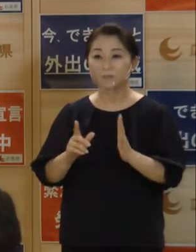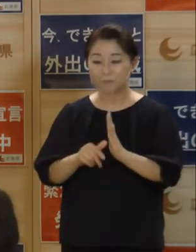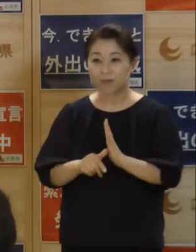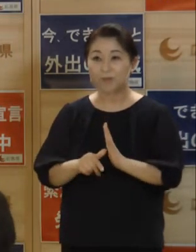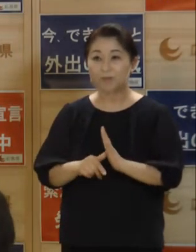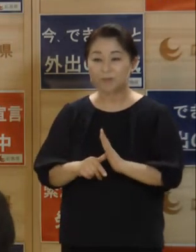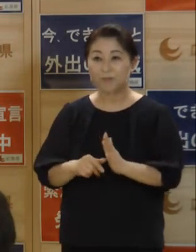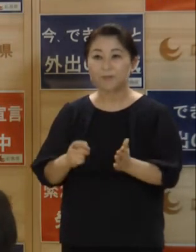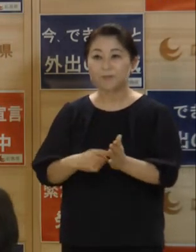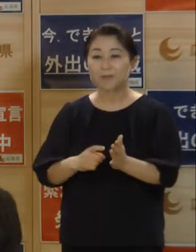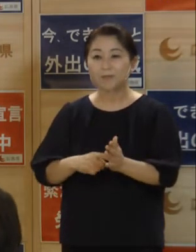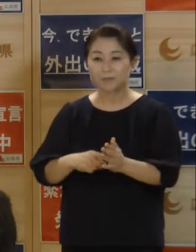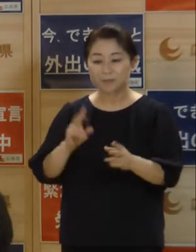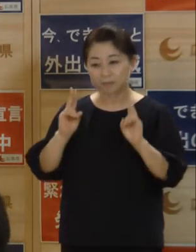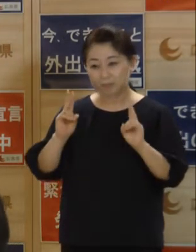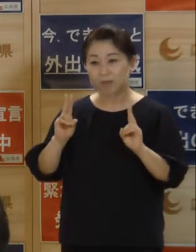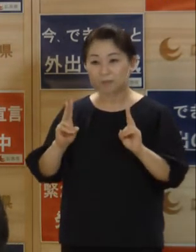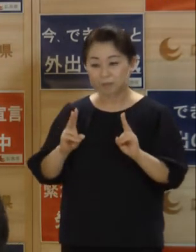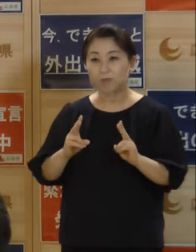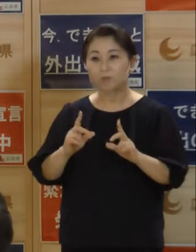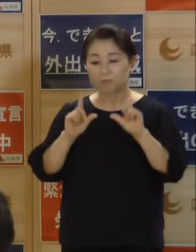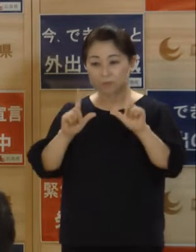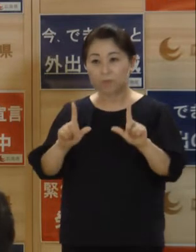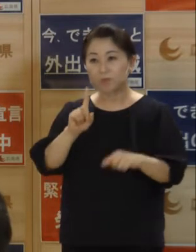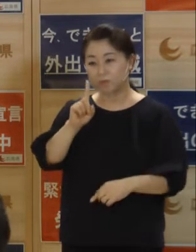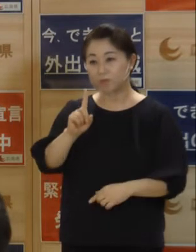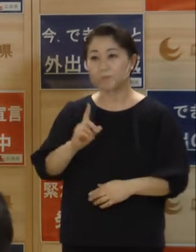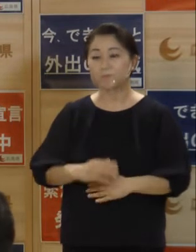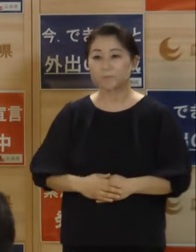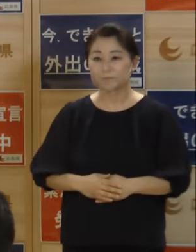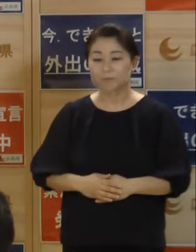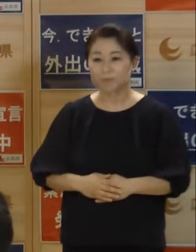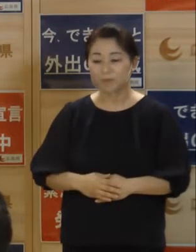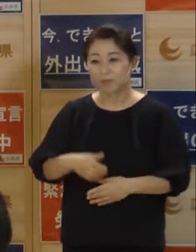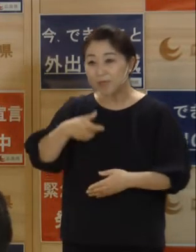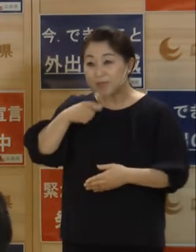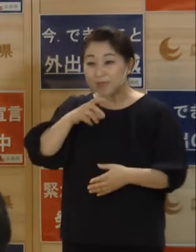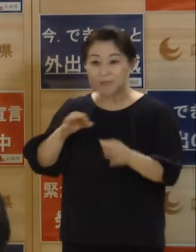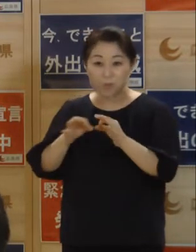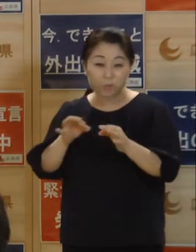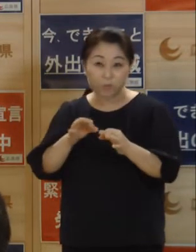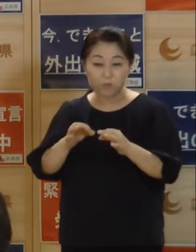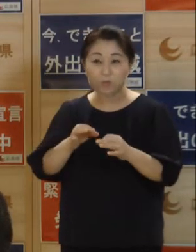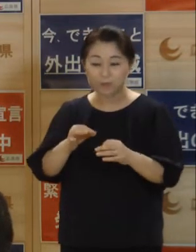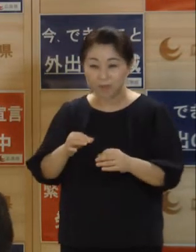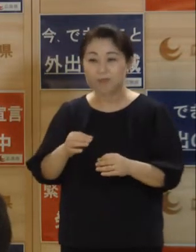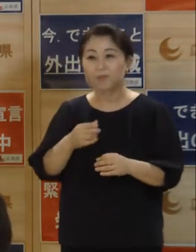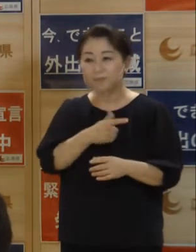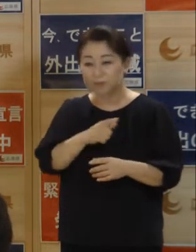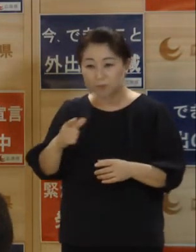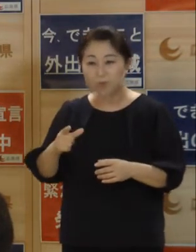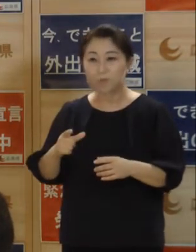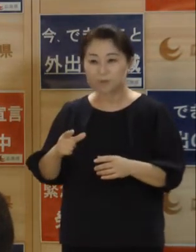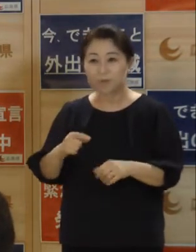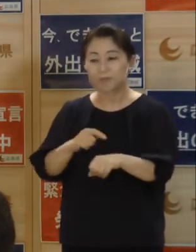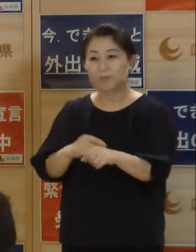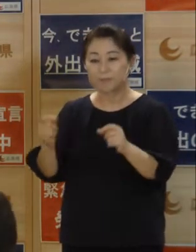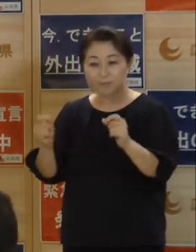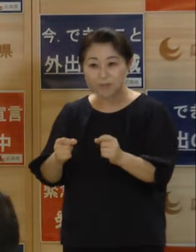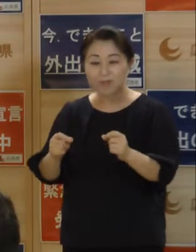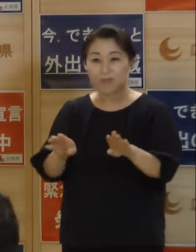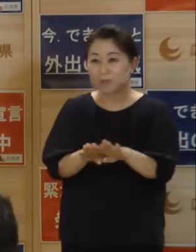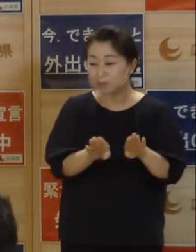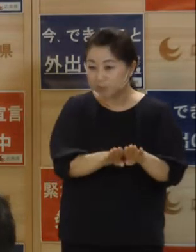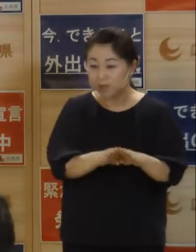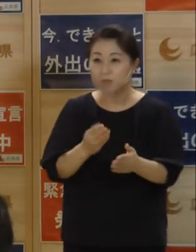なければ幹事長の質問一件お願いします。飲食店までの営業時間の短縮や休業の要請についてお伺い